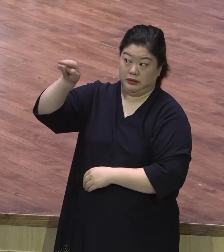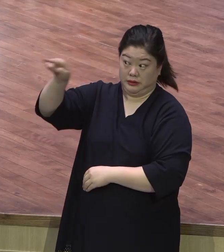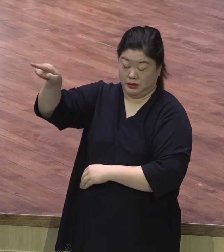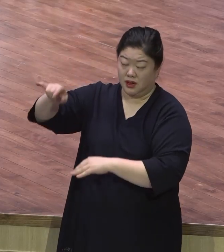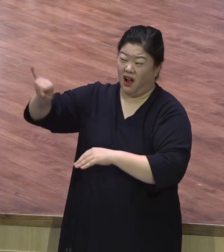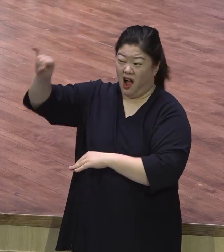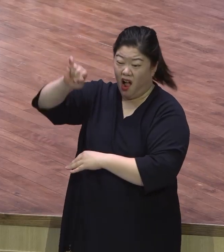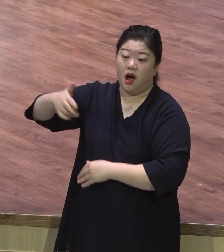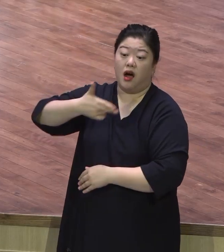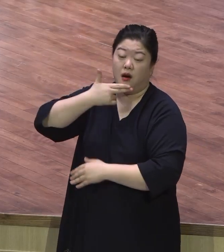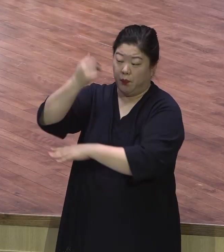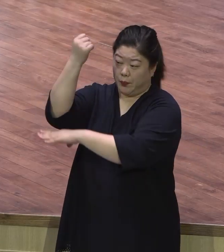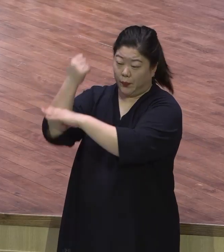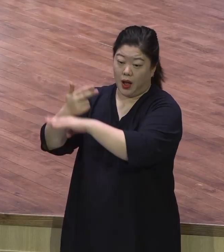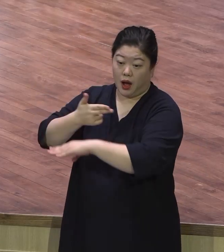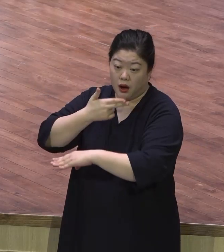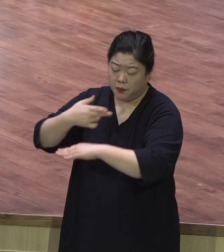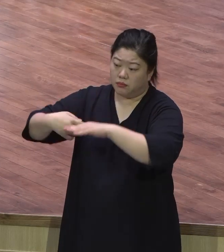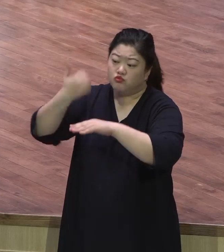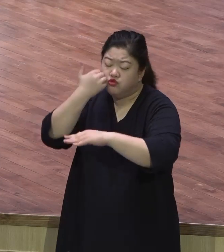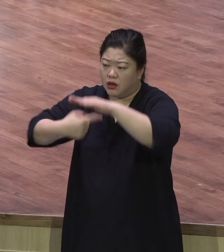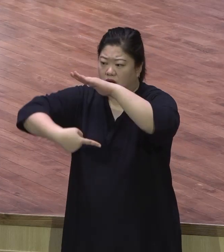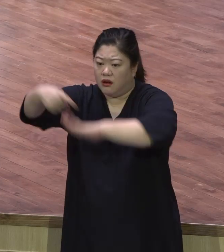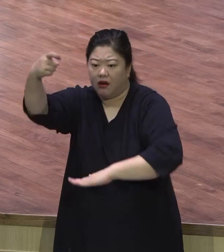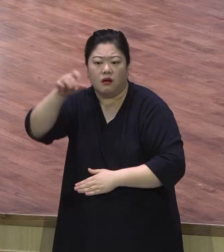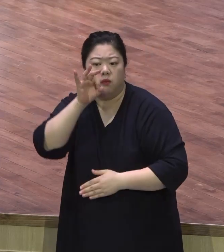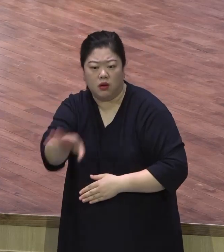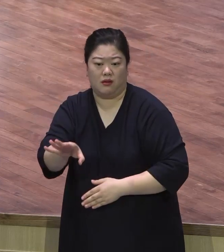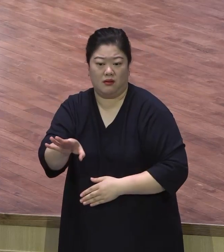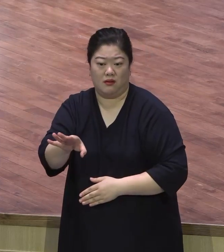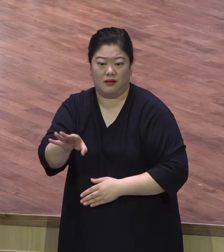구멍을 뚫지도 못하고 도둑질도 못하느니라.